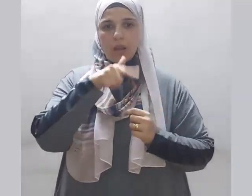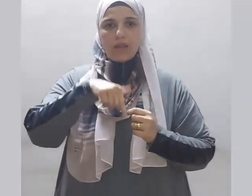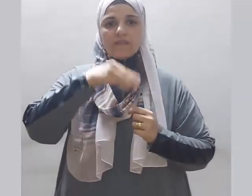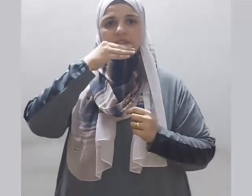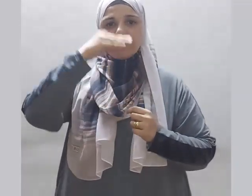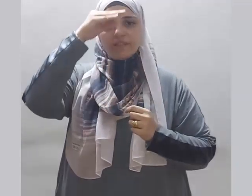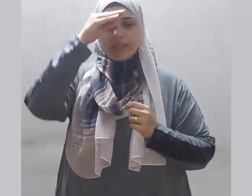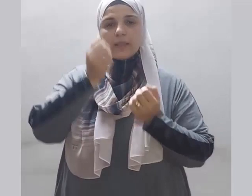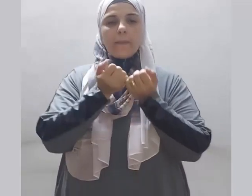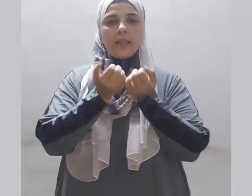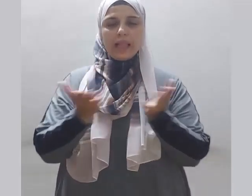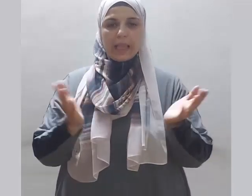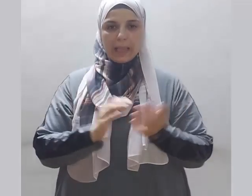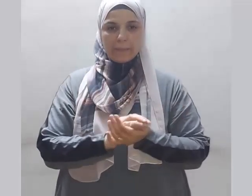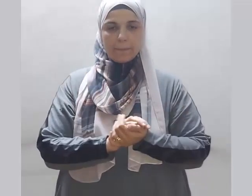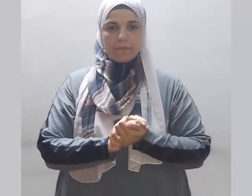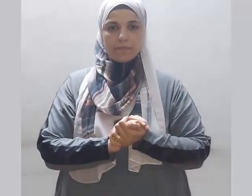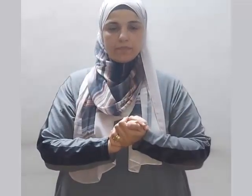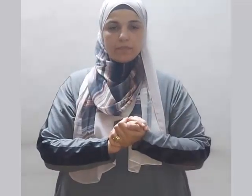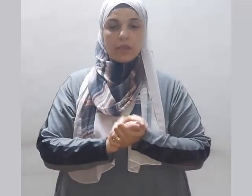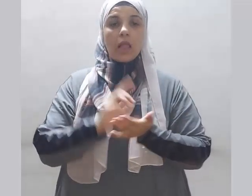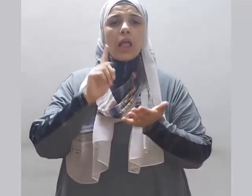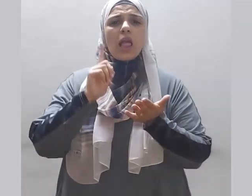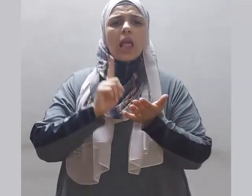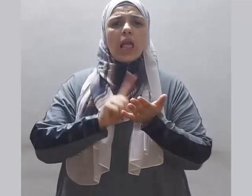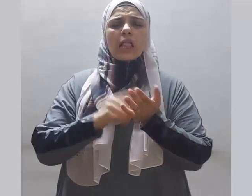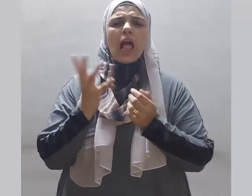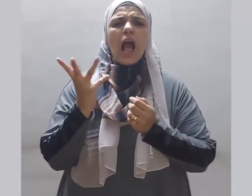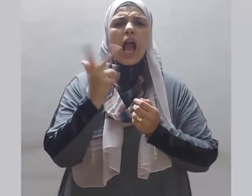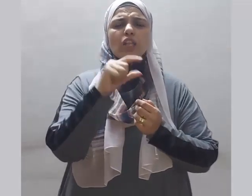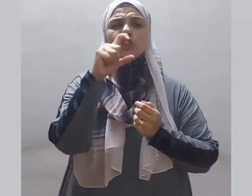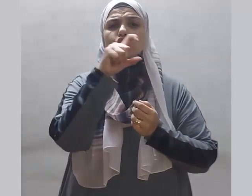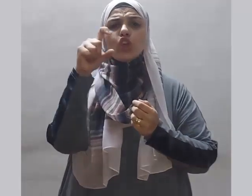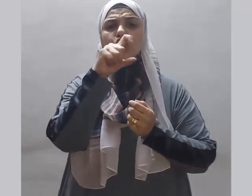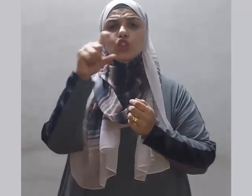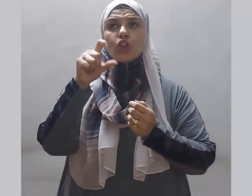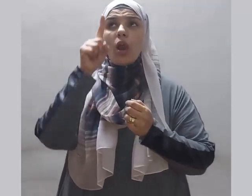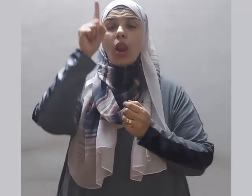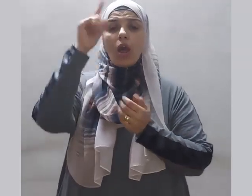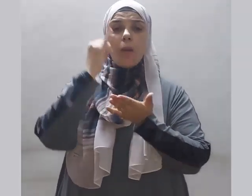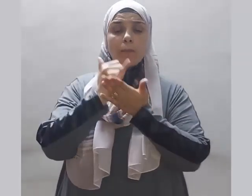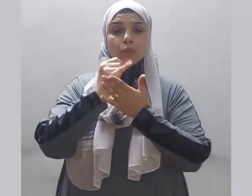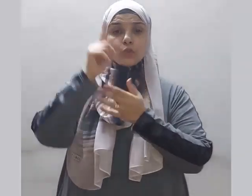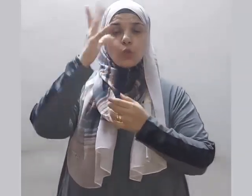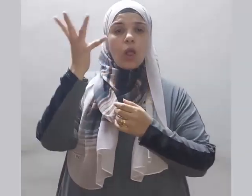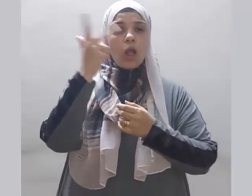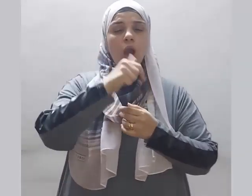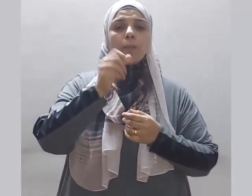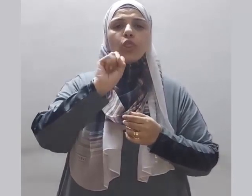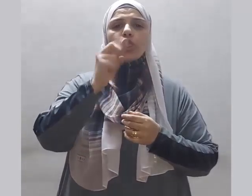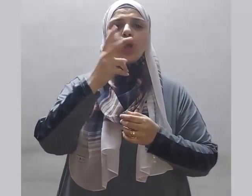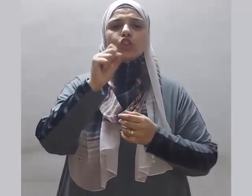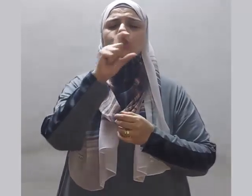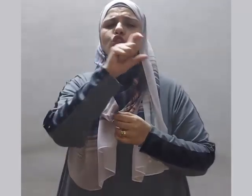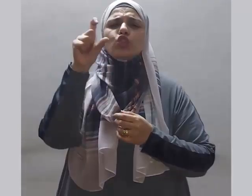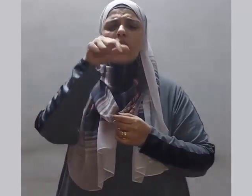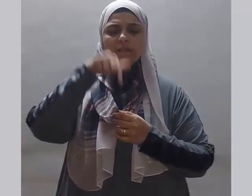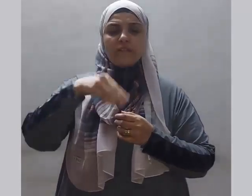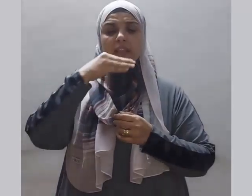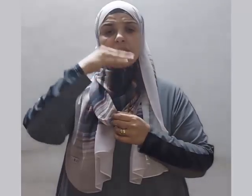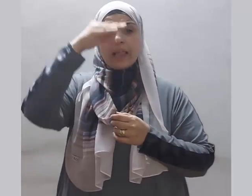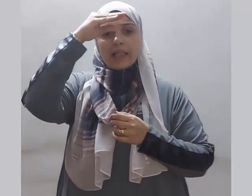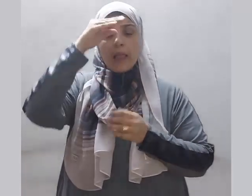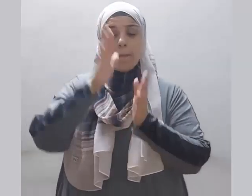في كتابه الكريم ان عده الشهور عند الله اث شهرا في كتاب